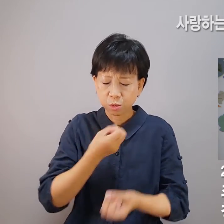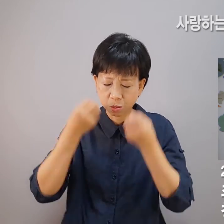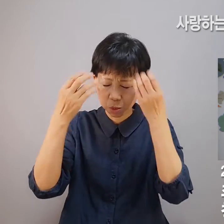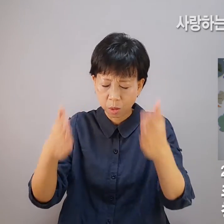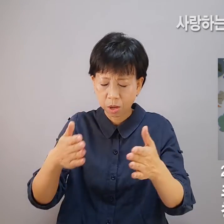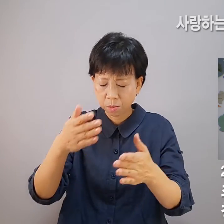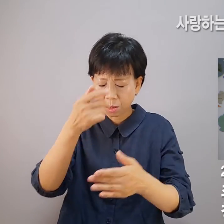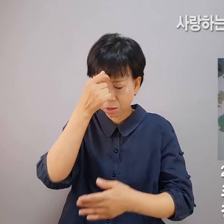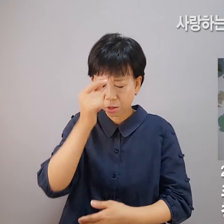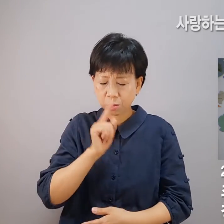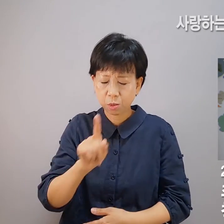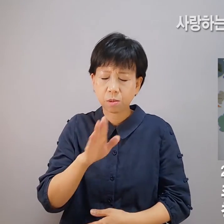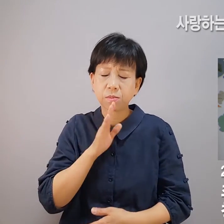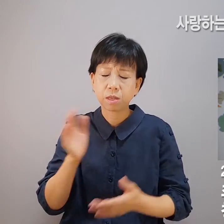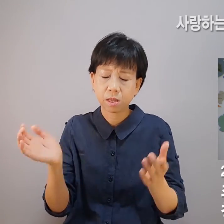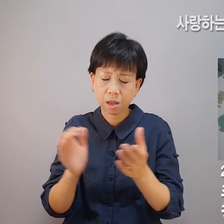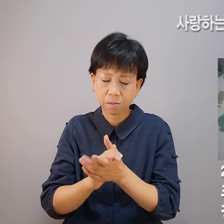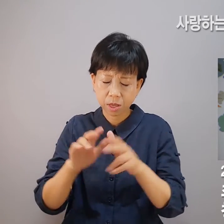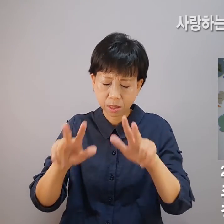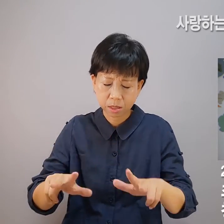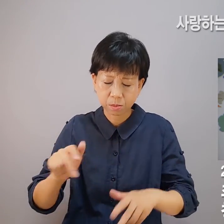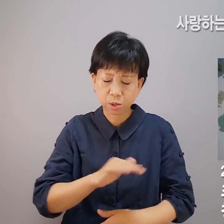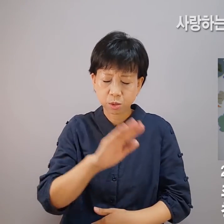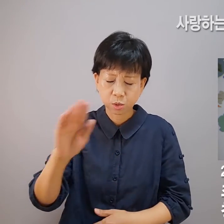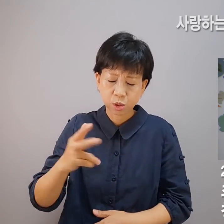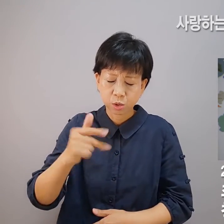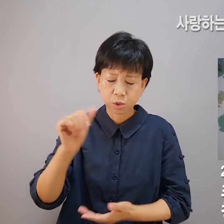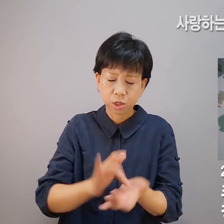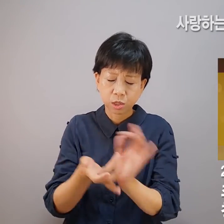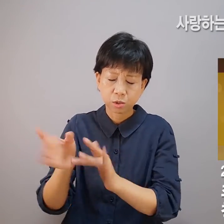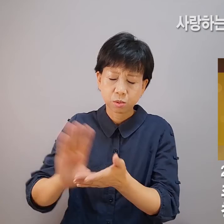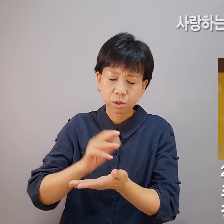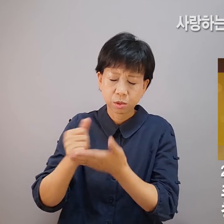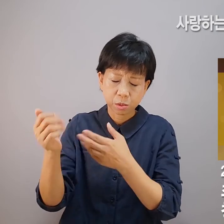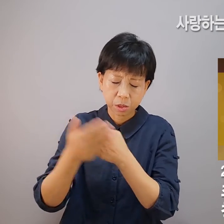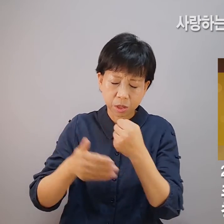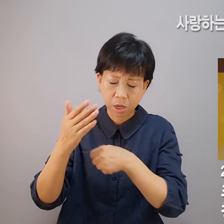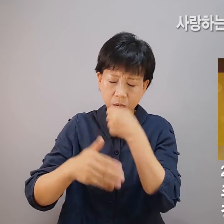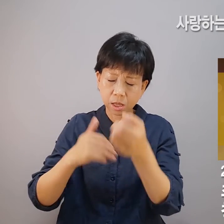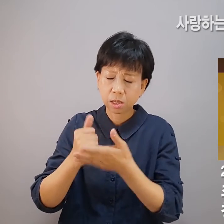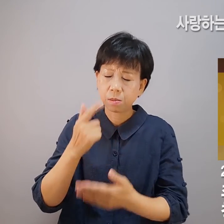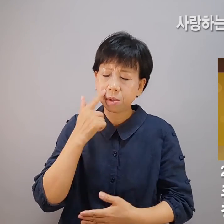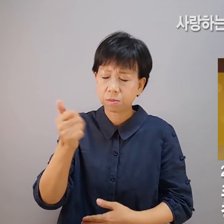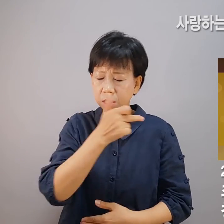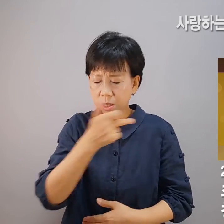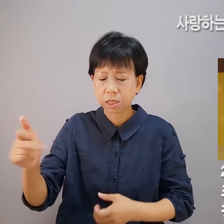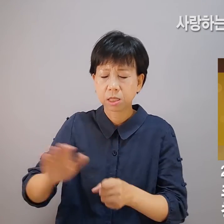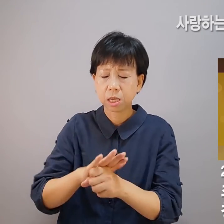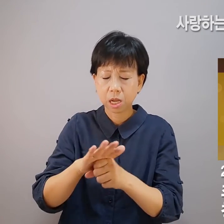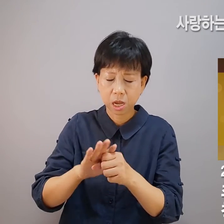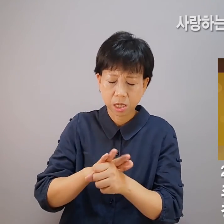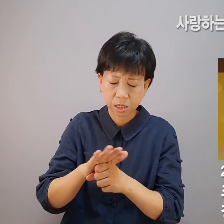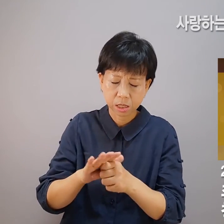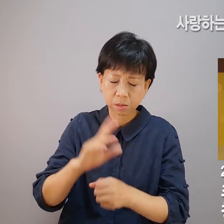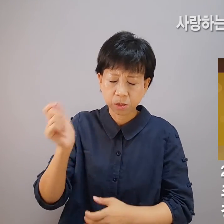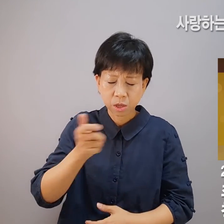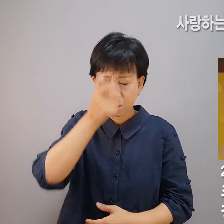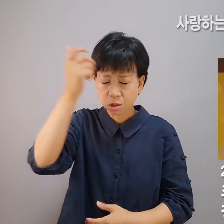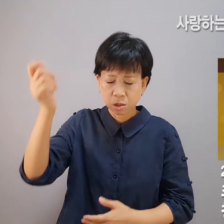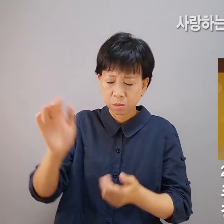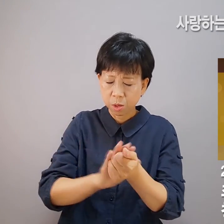축복하며 기도드립니다. 아멘. 지금은 우리 주 예수 그리스도의 은혜와 하나님 아버지의 그 크신